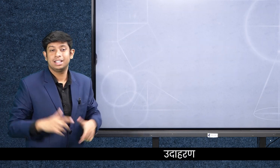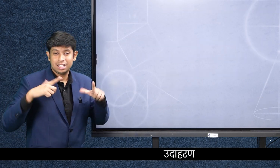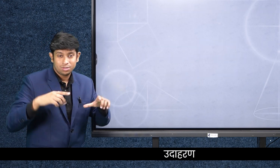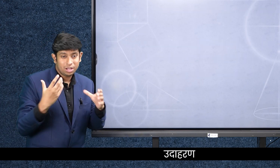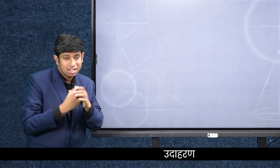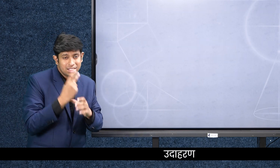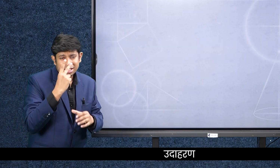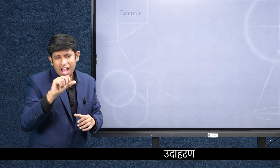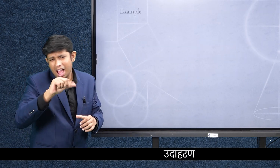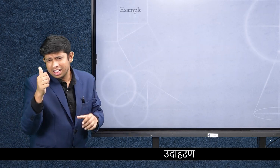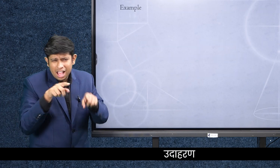उदाहरण